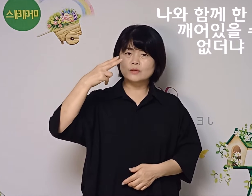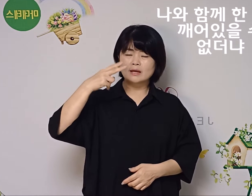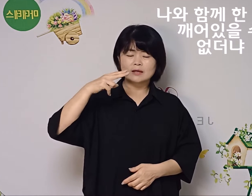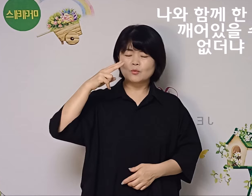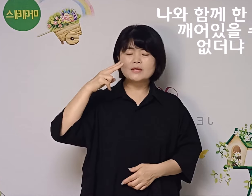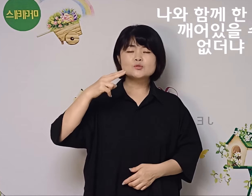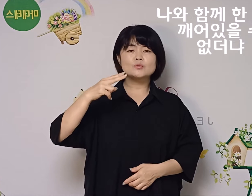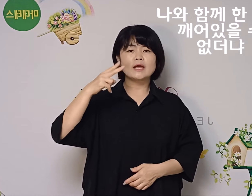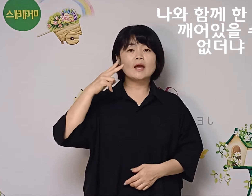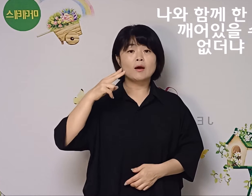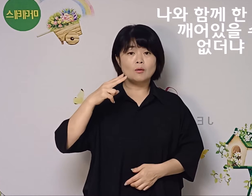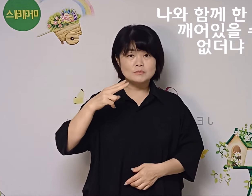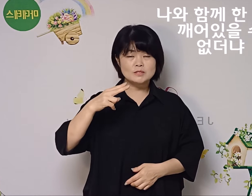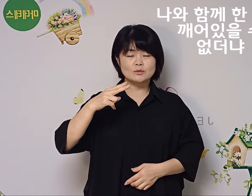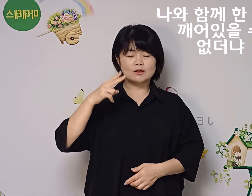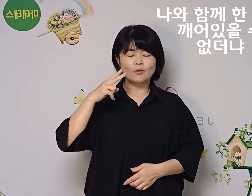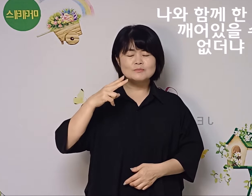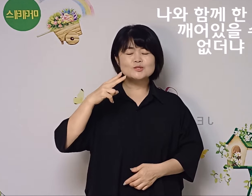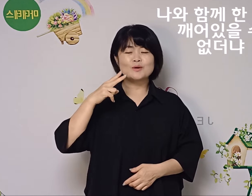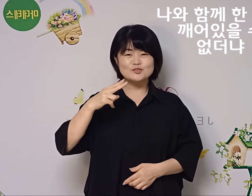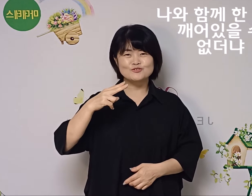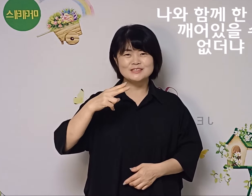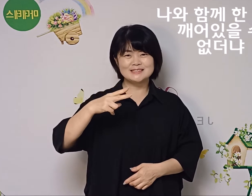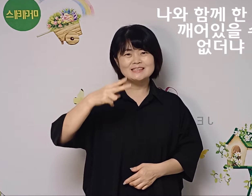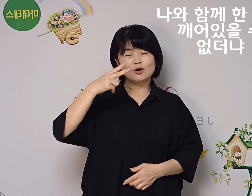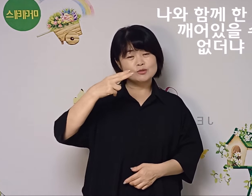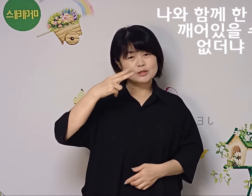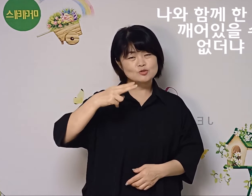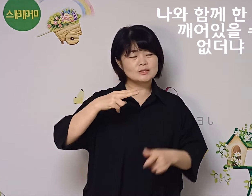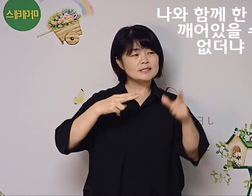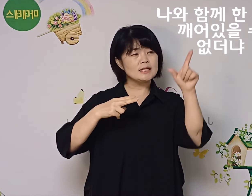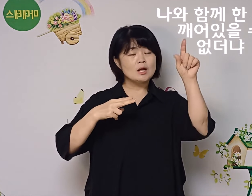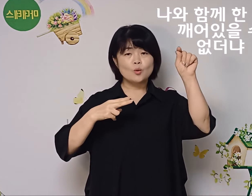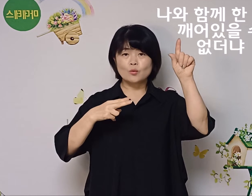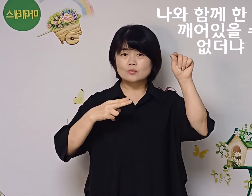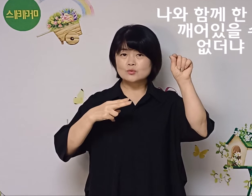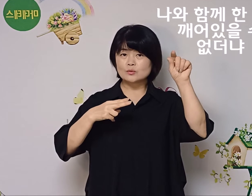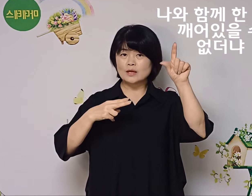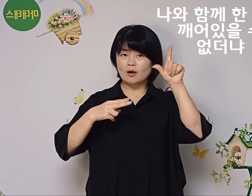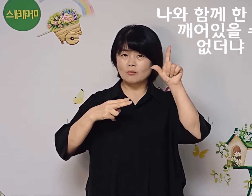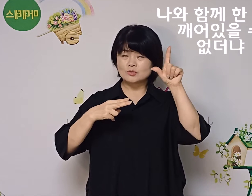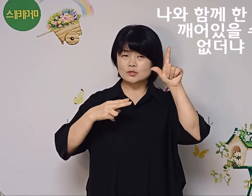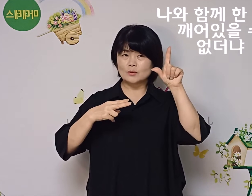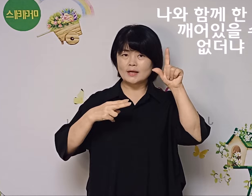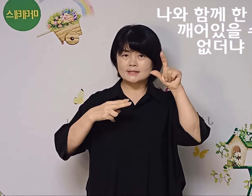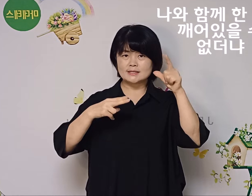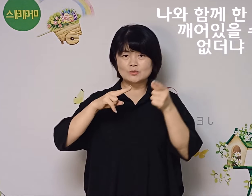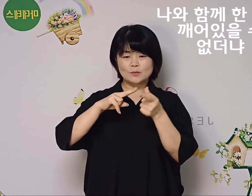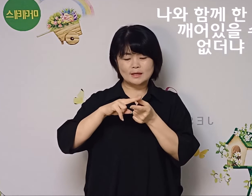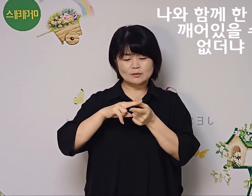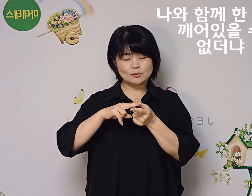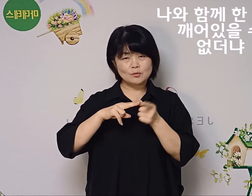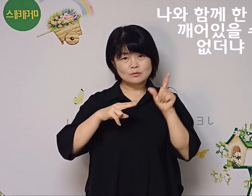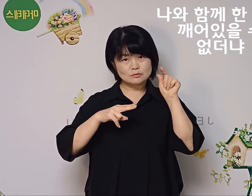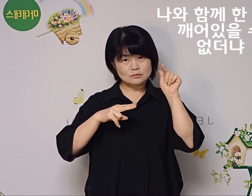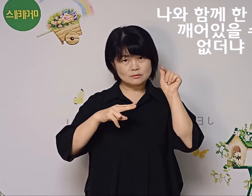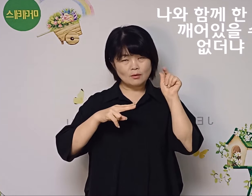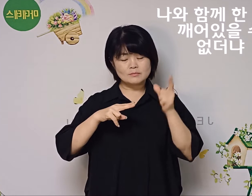그러니까 왼손에 검지와 중지를 오른손에 엄지와 집게손가락으로